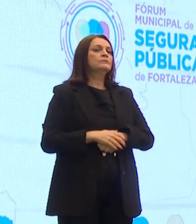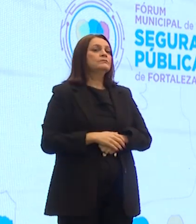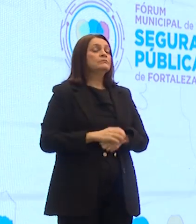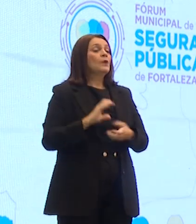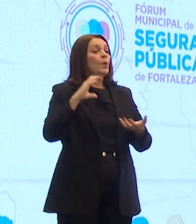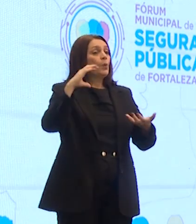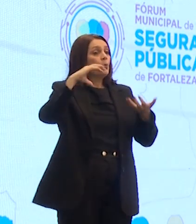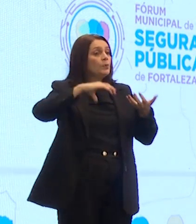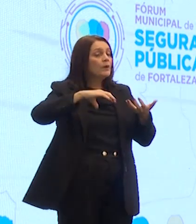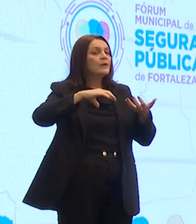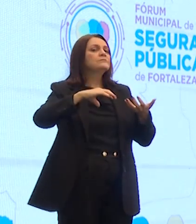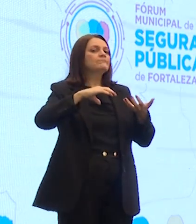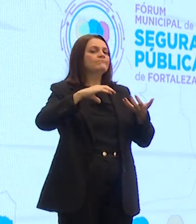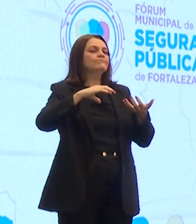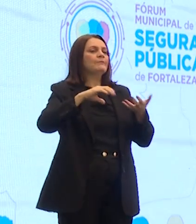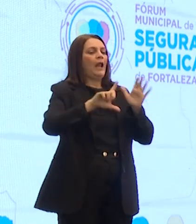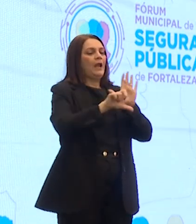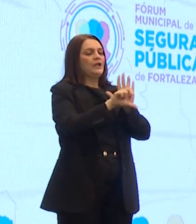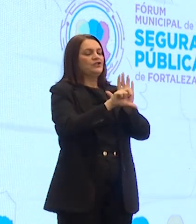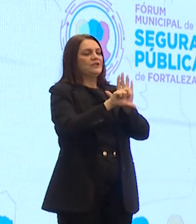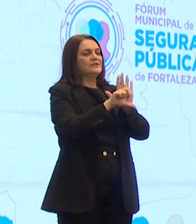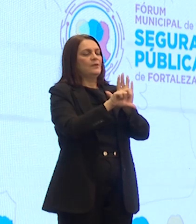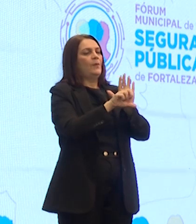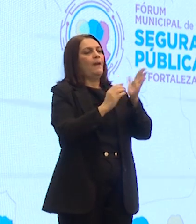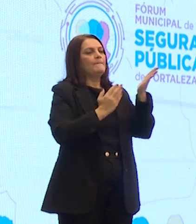legislação, a Lei